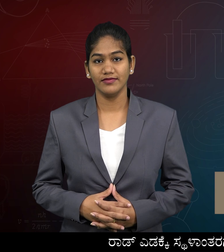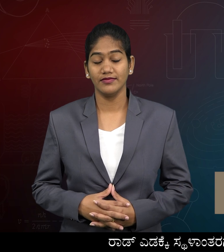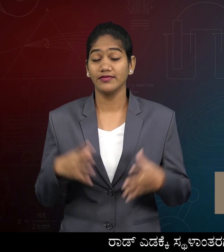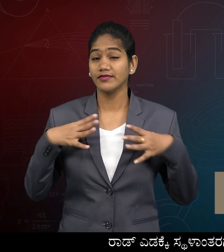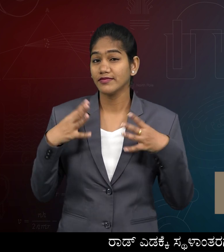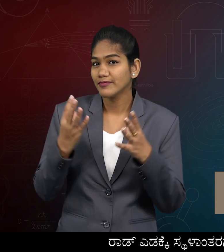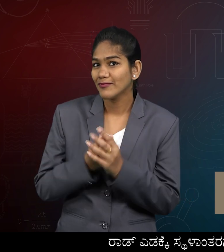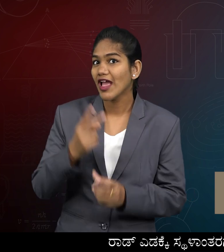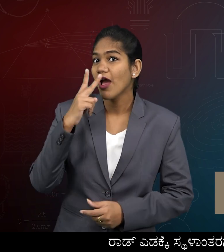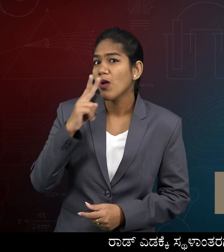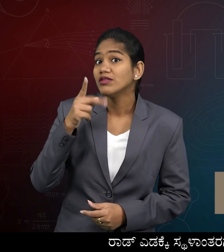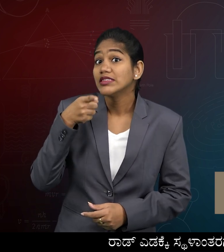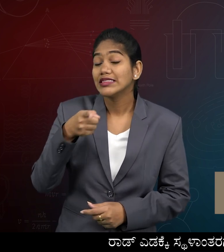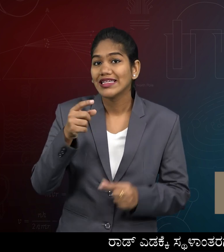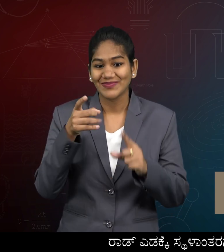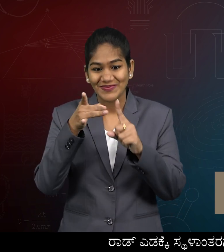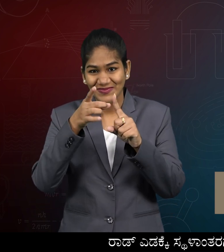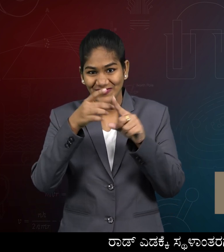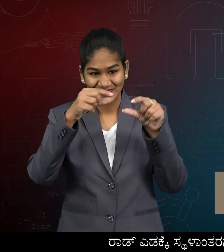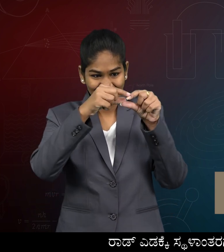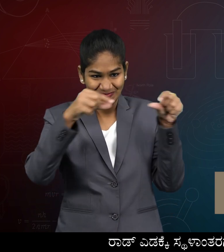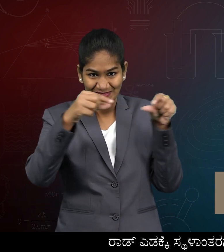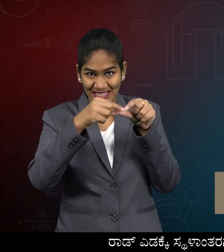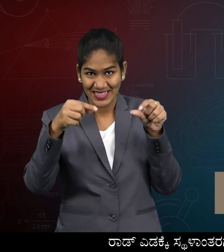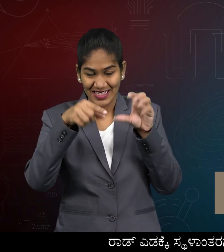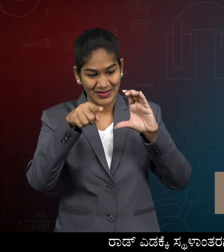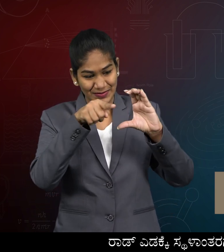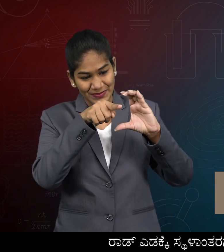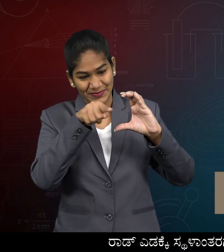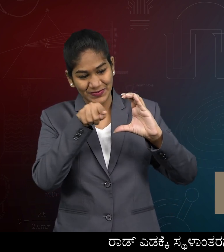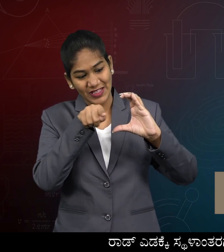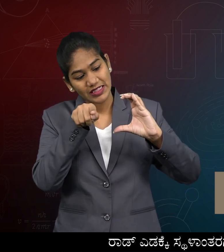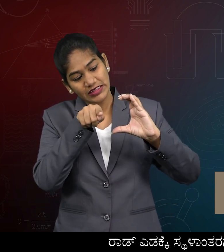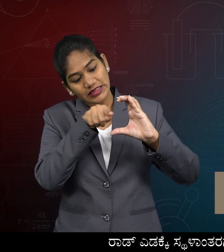ರಾಡ್ ಎಡಕ್ಕೆ ಸ್ಥಳಾಂತರಗೊಂಡಿದೆ ಎಂದು ನಾವು ಗಮನಿಸುತ್ತೇವೆ.